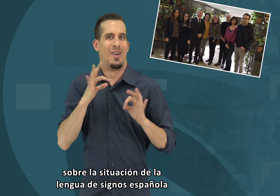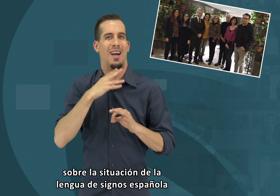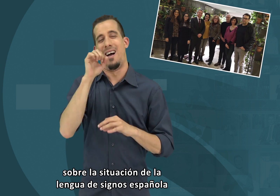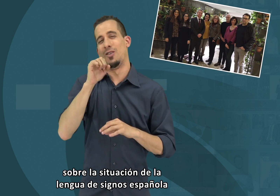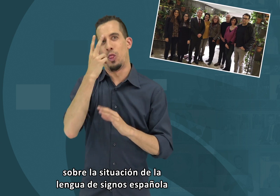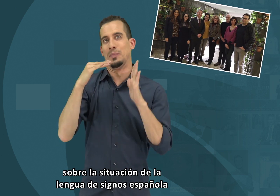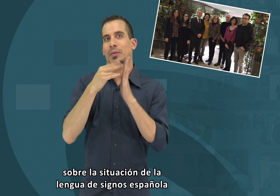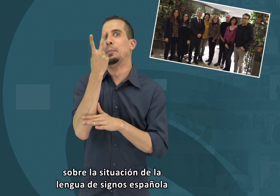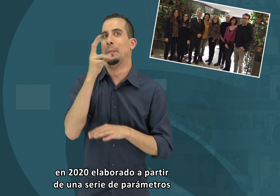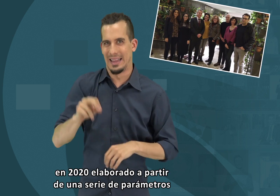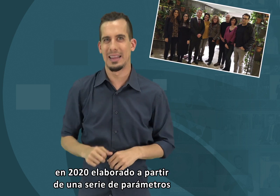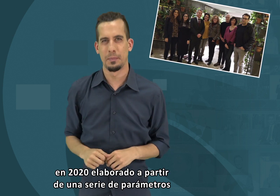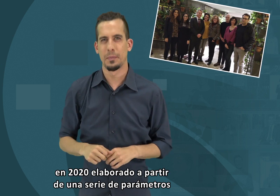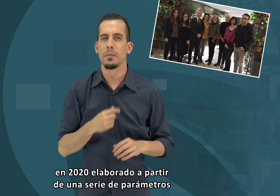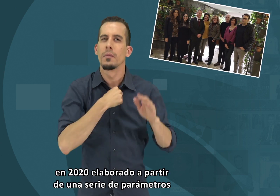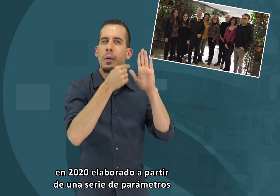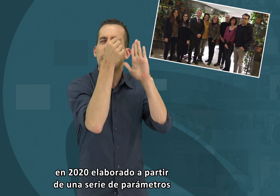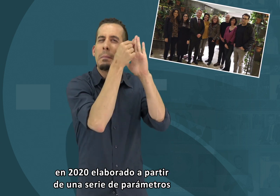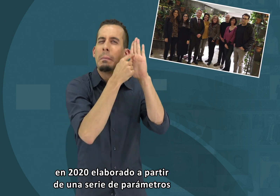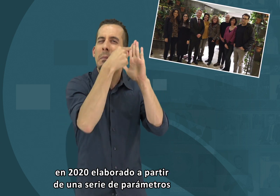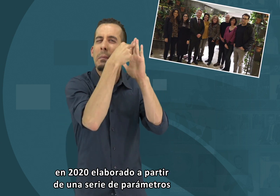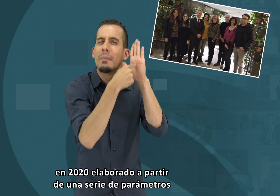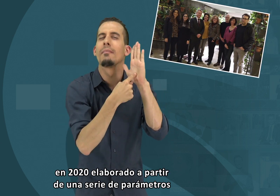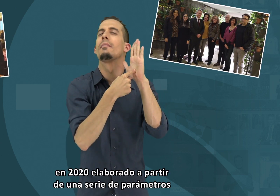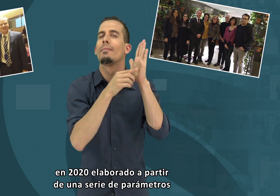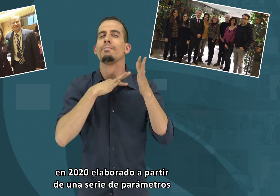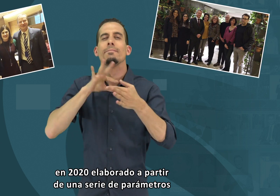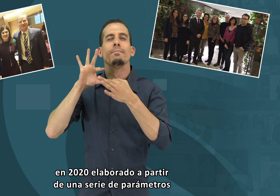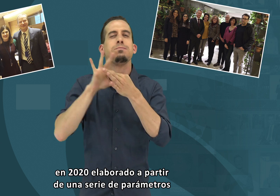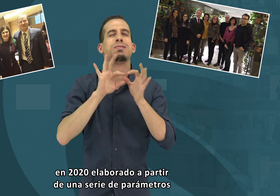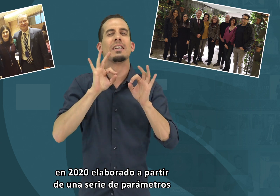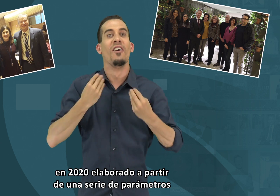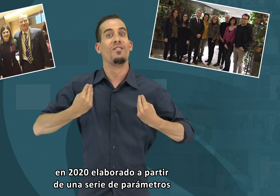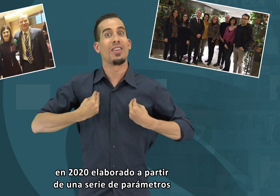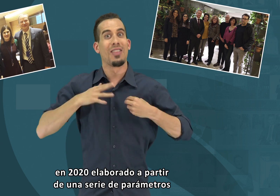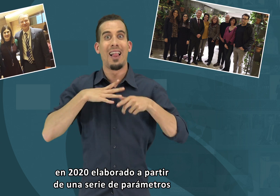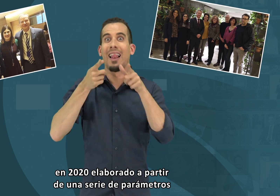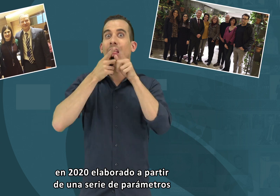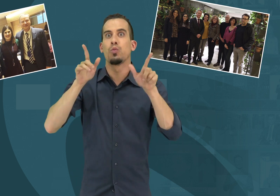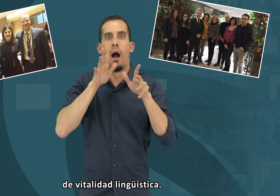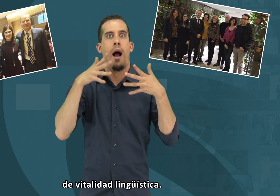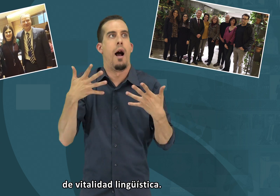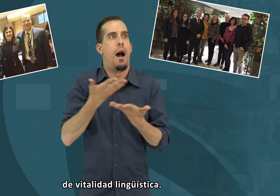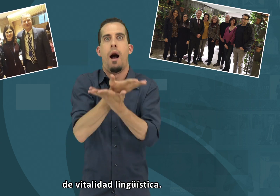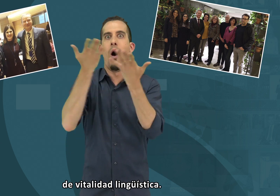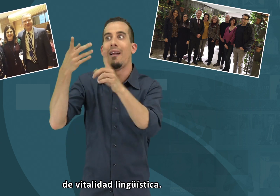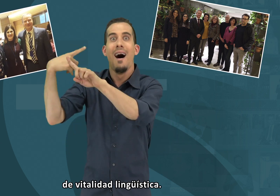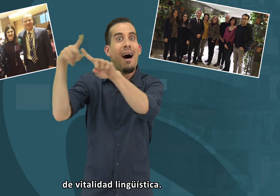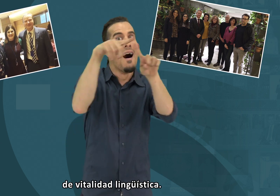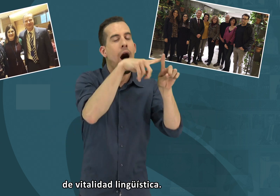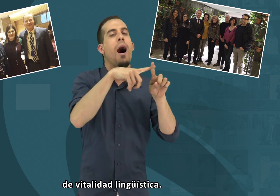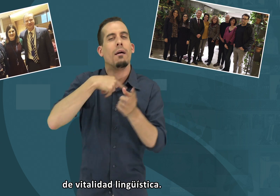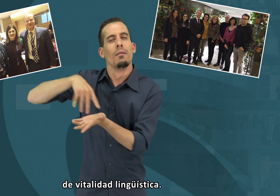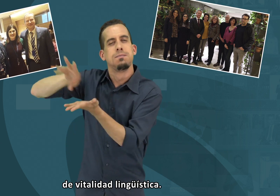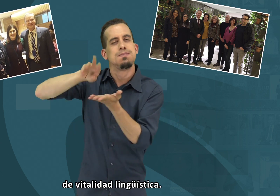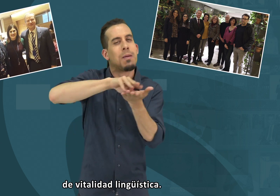signos española en 2020, elaborado a partir de una serie de parámetros de vitalidad lingüística.